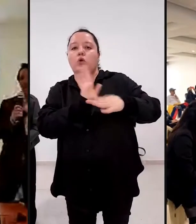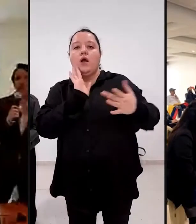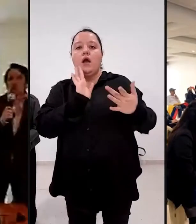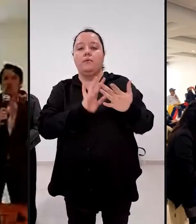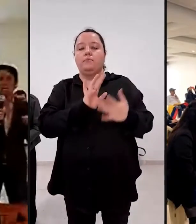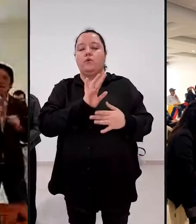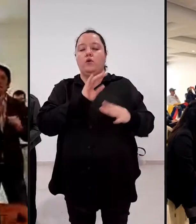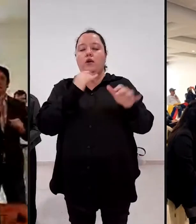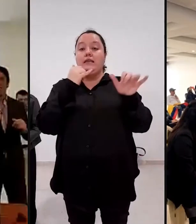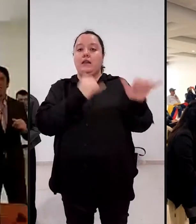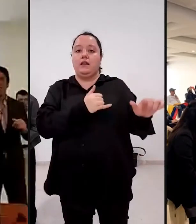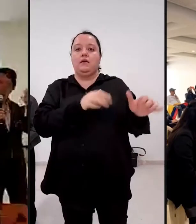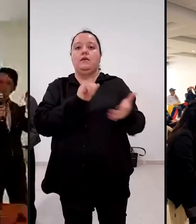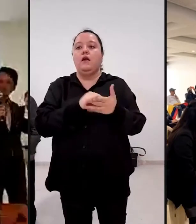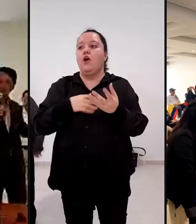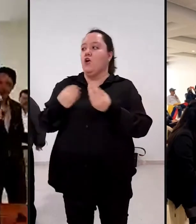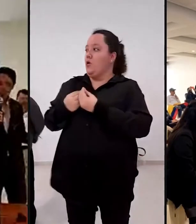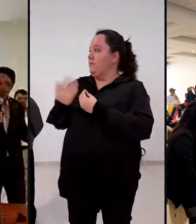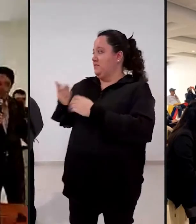y algunos compañeros